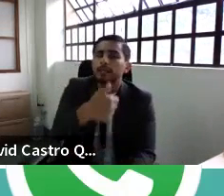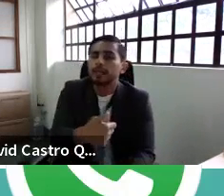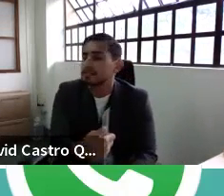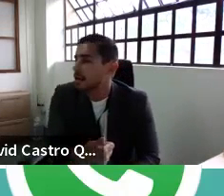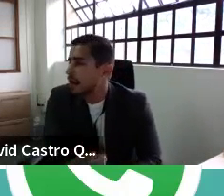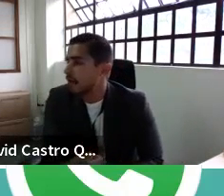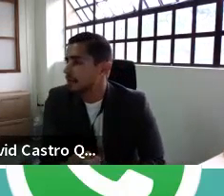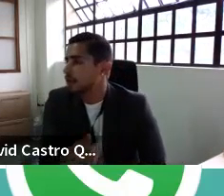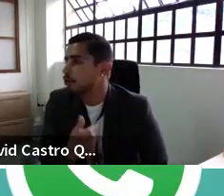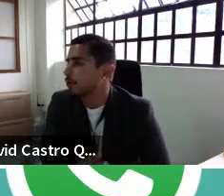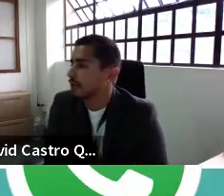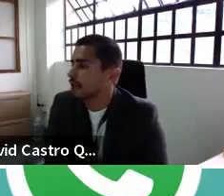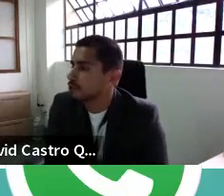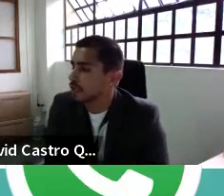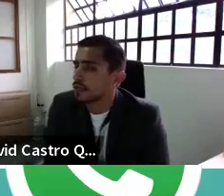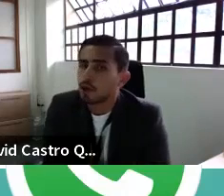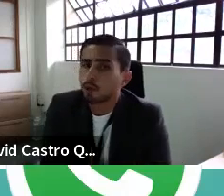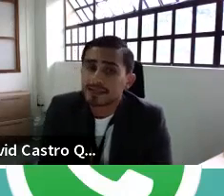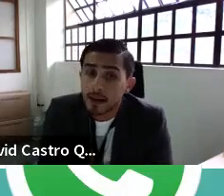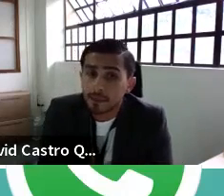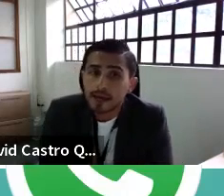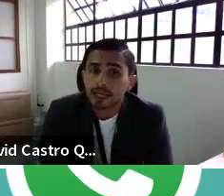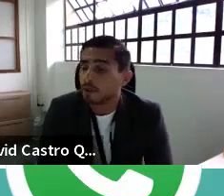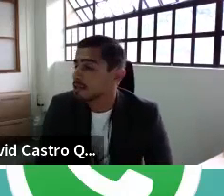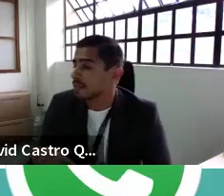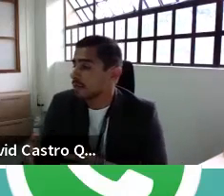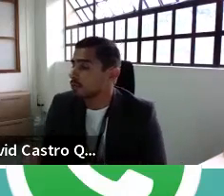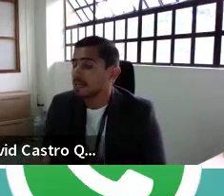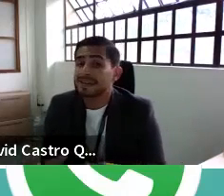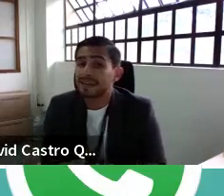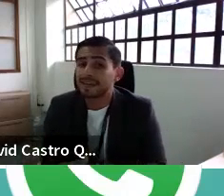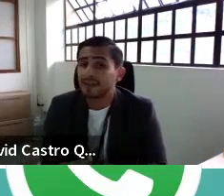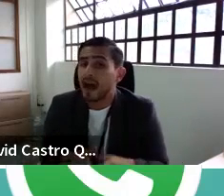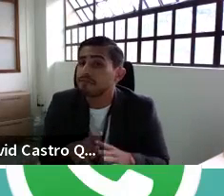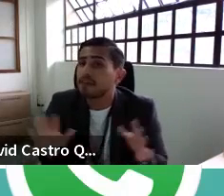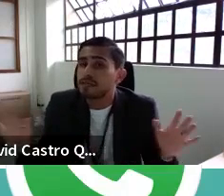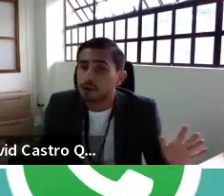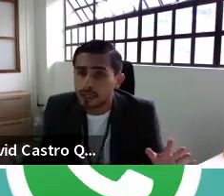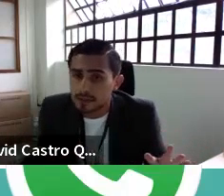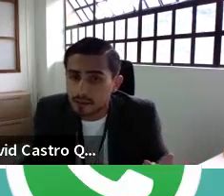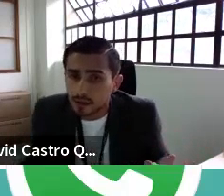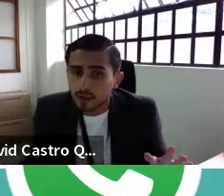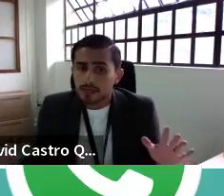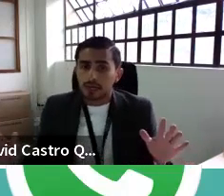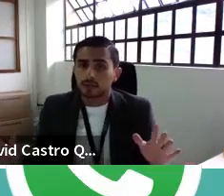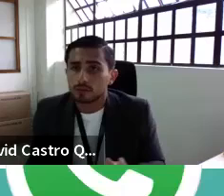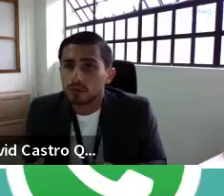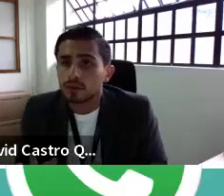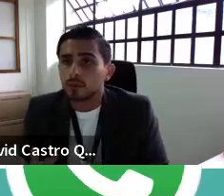ir hacia el grupo que tenemos en whatsapp y vamos a estar haciendo una serie de afirmaciones cierto no